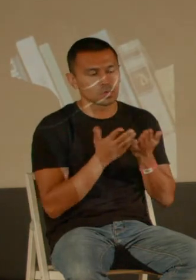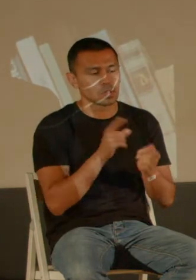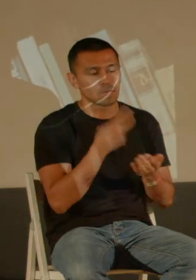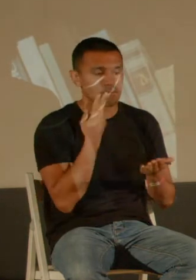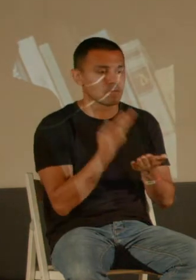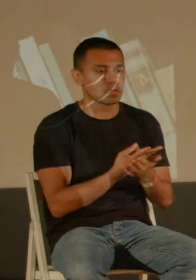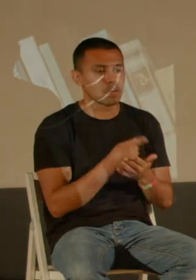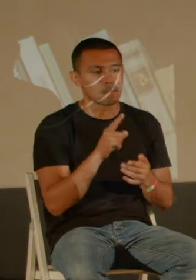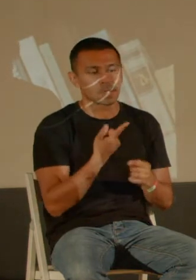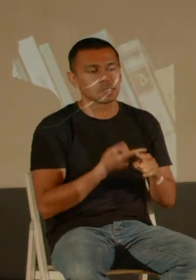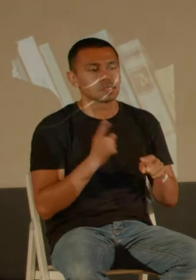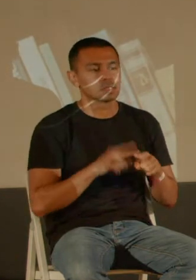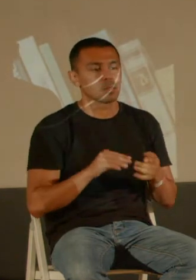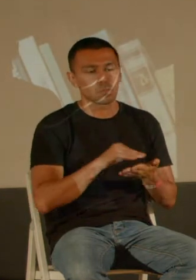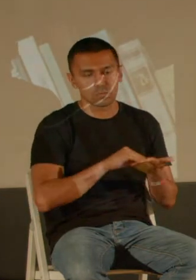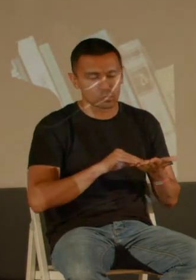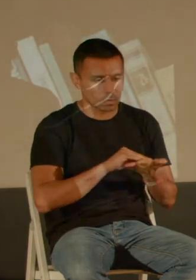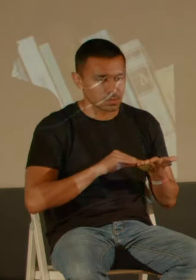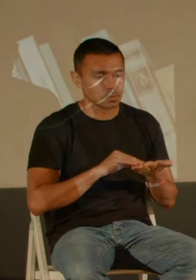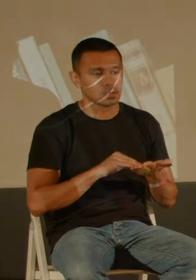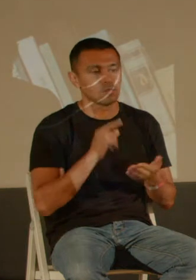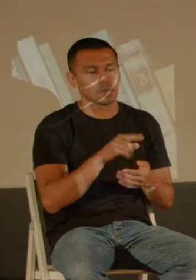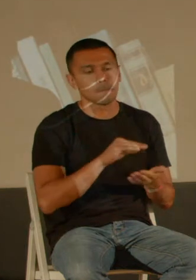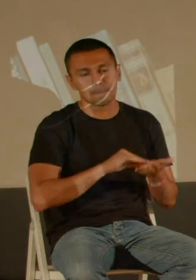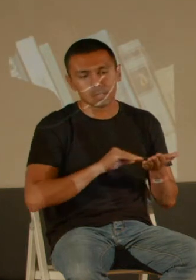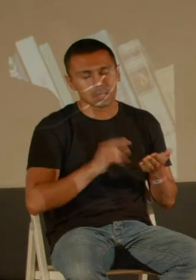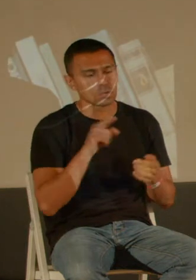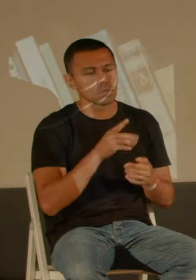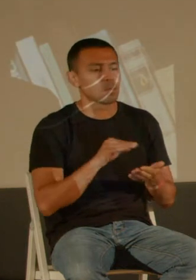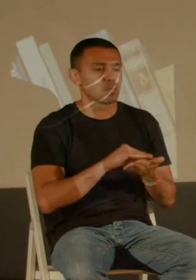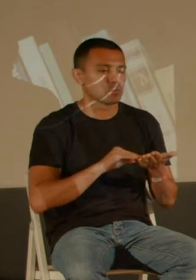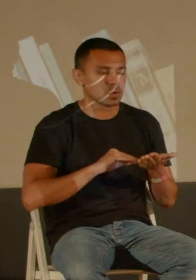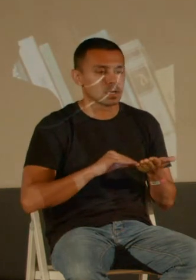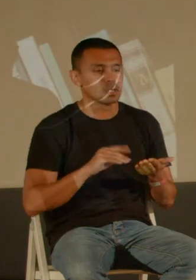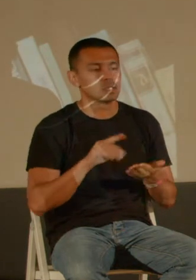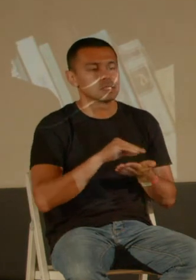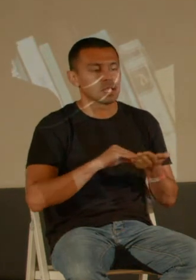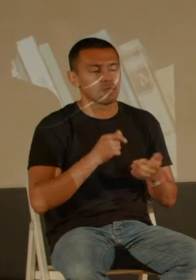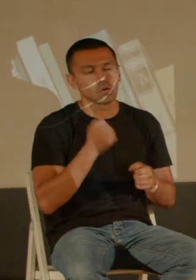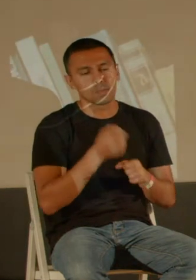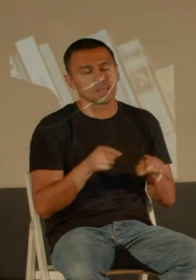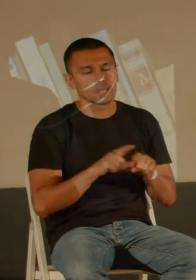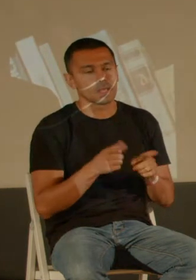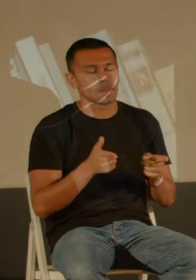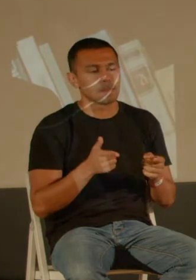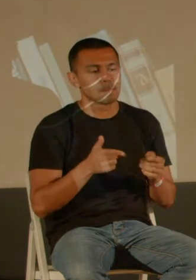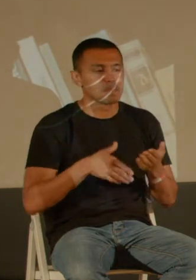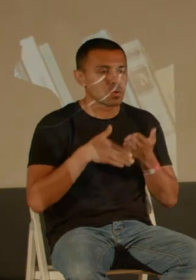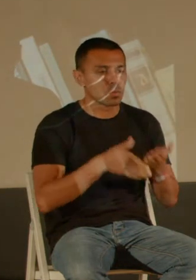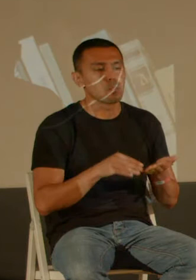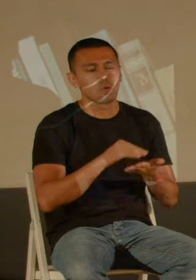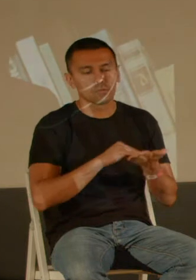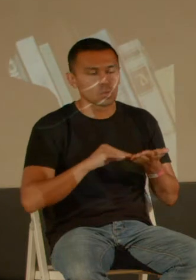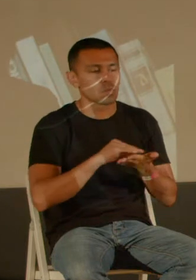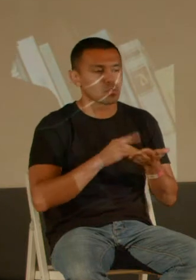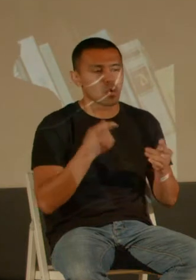видно. Перший – це повторюваність. Тобто вона пише, не те, що вона повторює себе, вона робить такий як стилістичний прийом повтори.